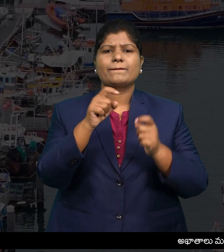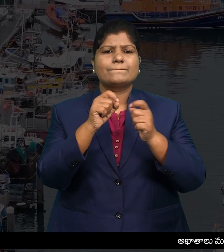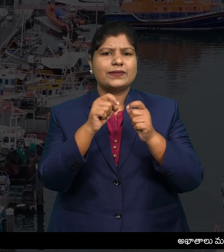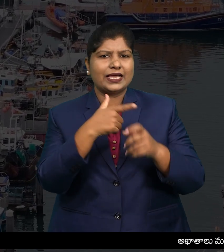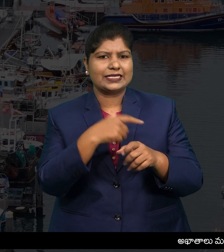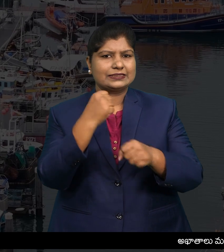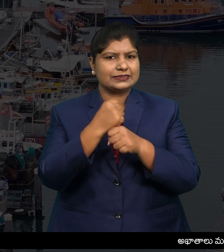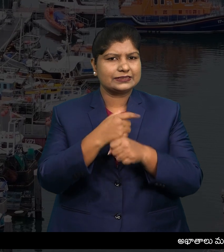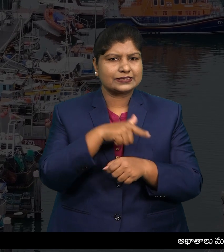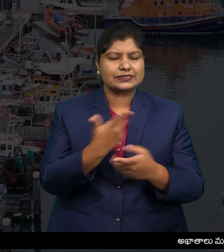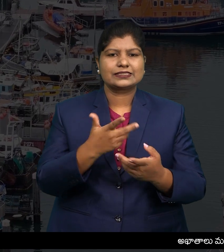అఖాతాలు మరియు సింధు శాఖలన్నవి